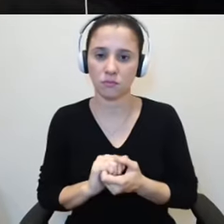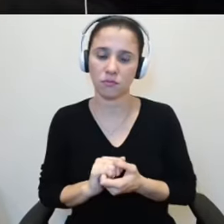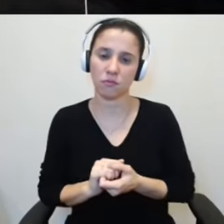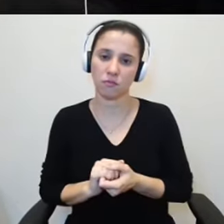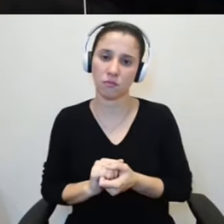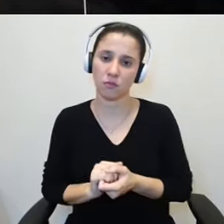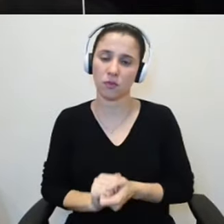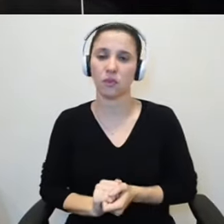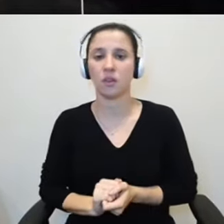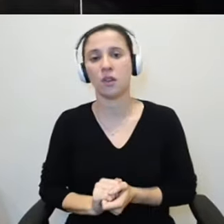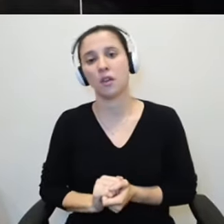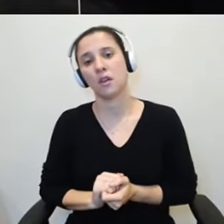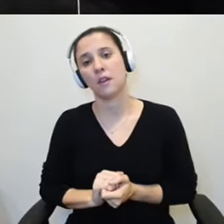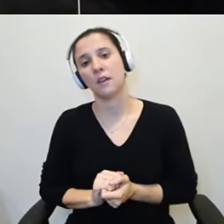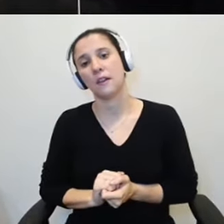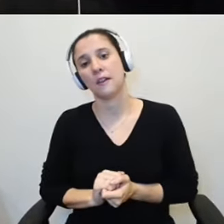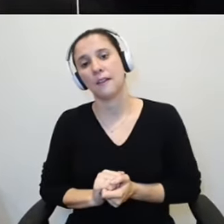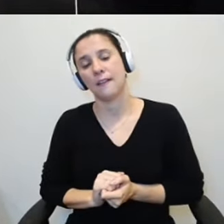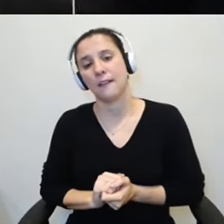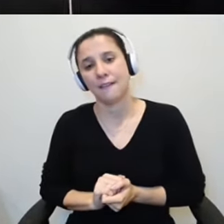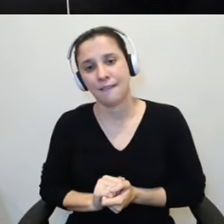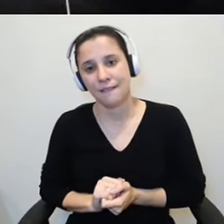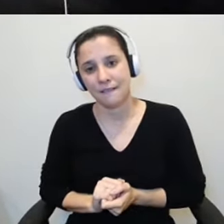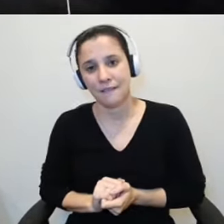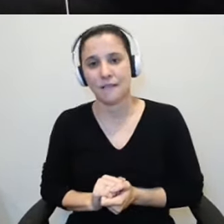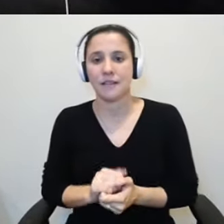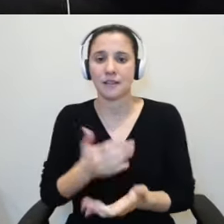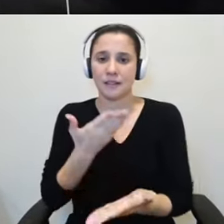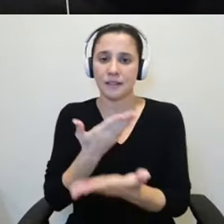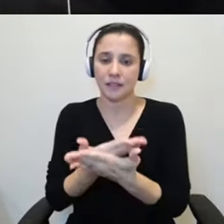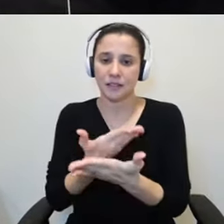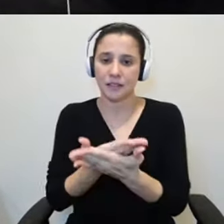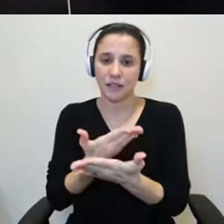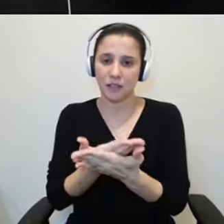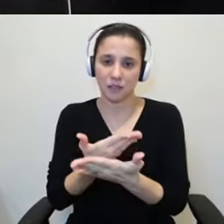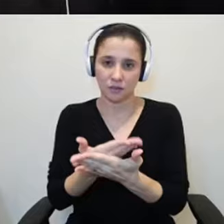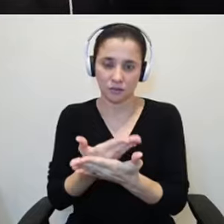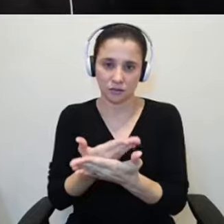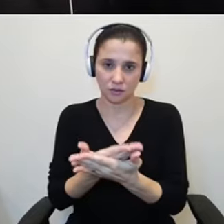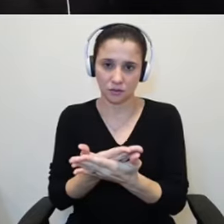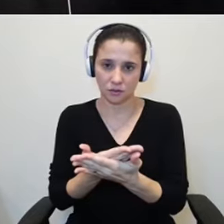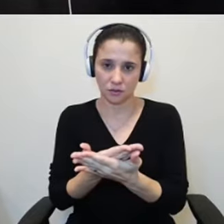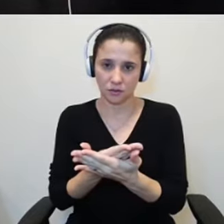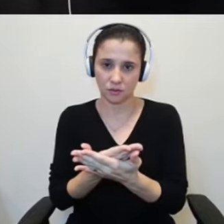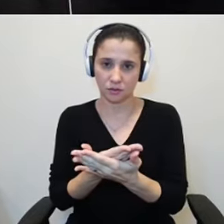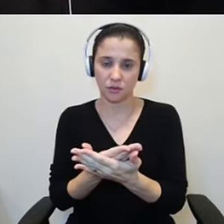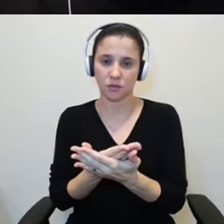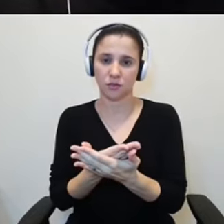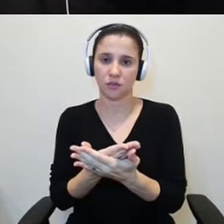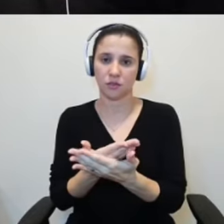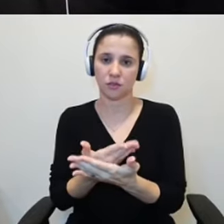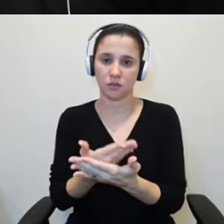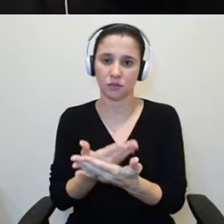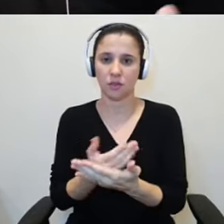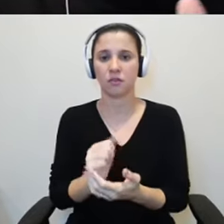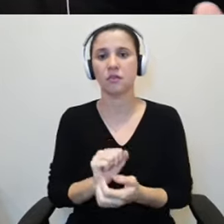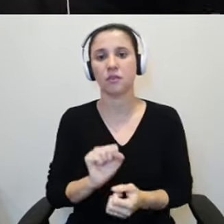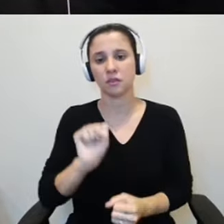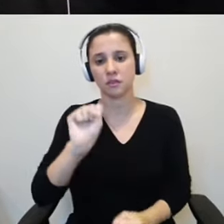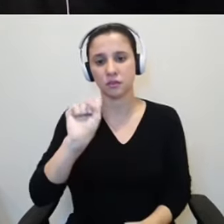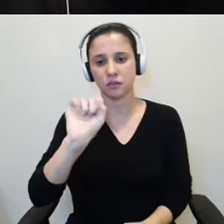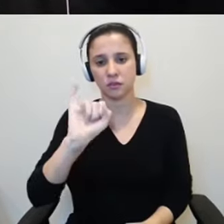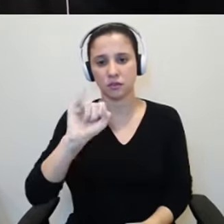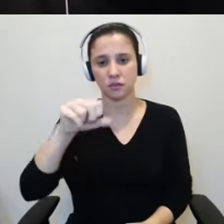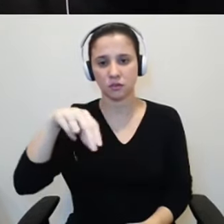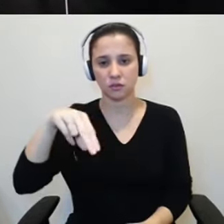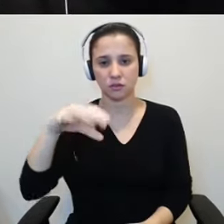assíncronas vão acontecer no mesmo período das presenciais, as aulas síncronas? Então, pessoal, é basicamente igual à pergunta anterior. Nós estamos